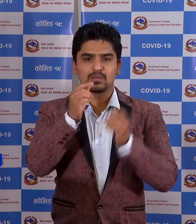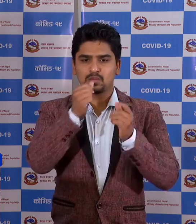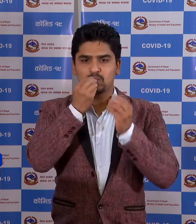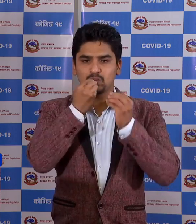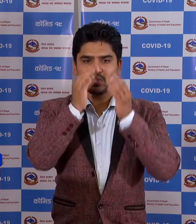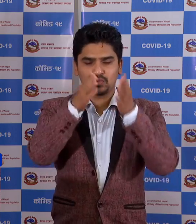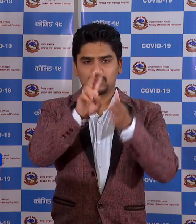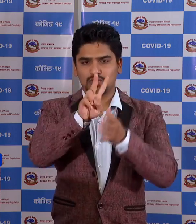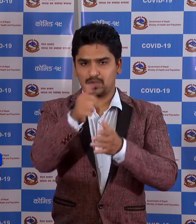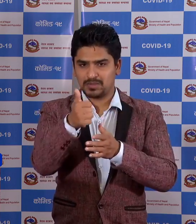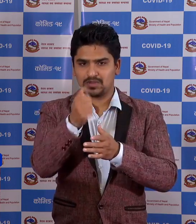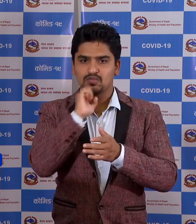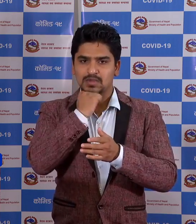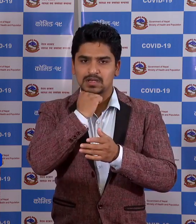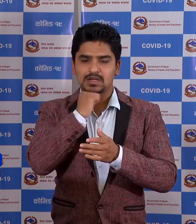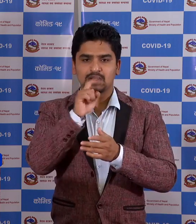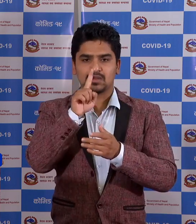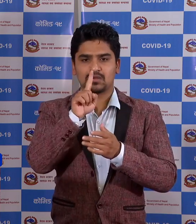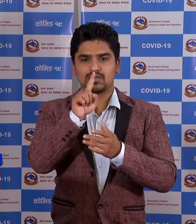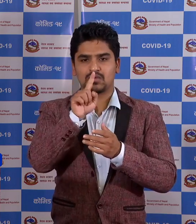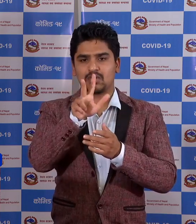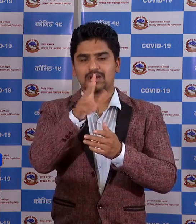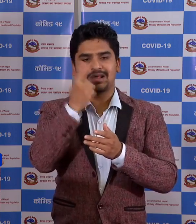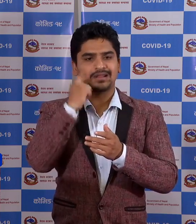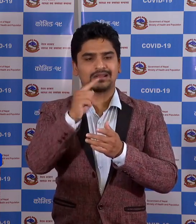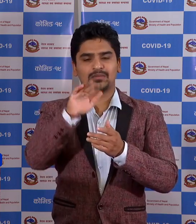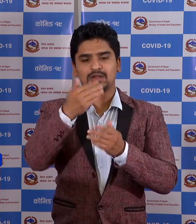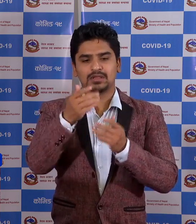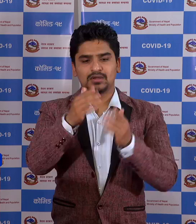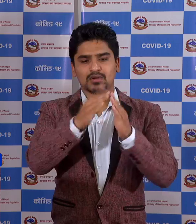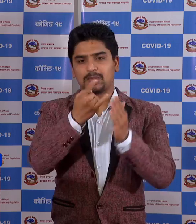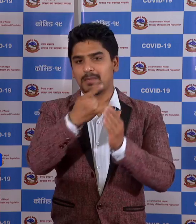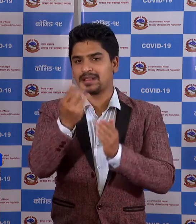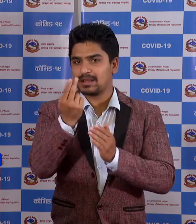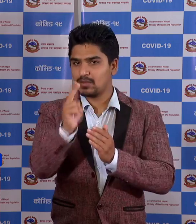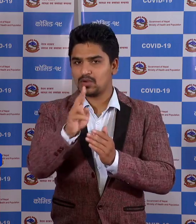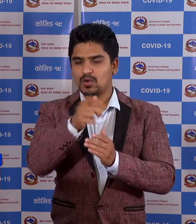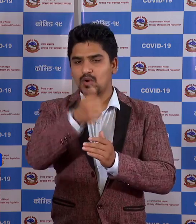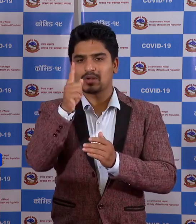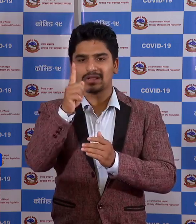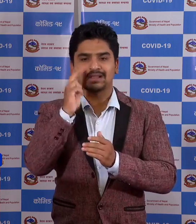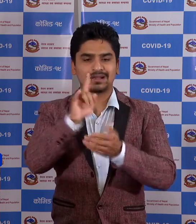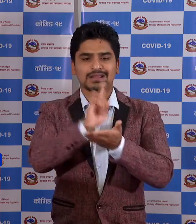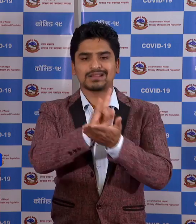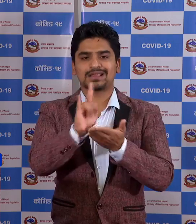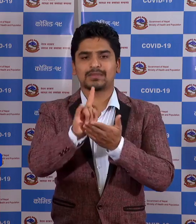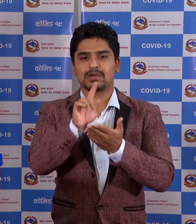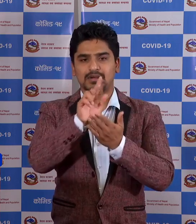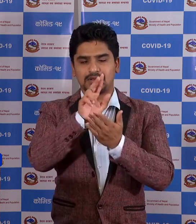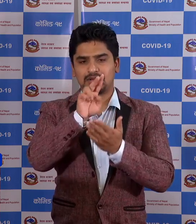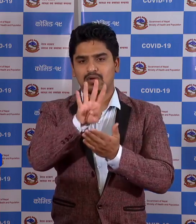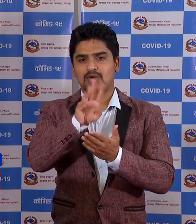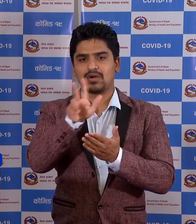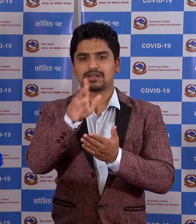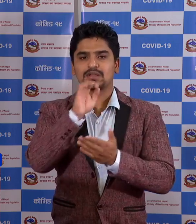भोजपुरका 26 वर्षीय 18 औं दिनमा डिस्चार्ज हुनुभएको छ भने अर्का एकजना झापाका